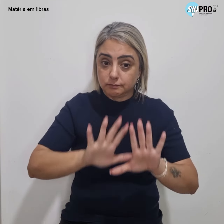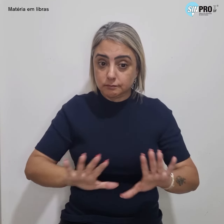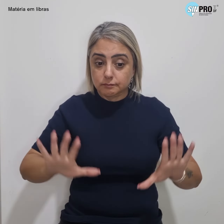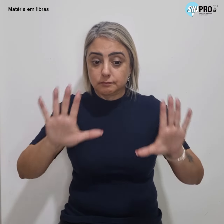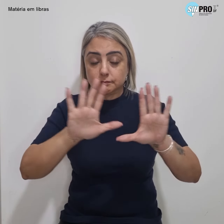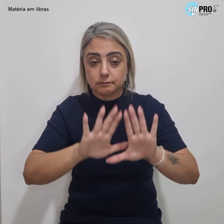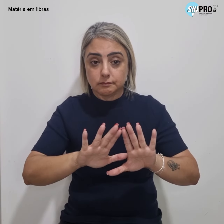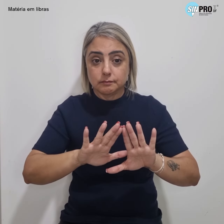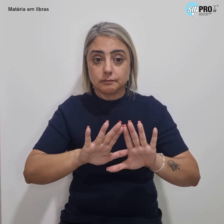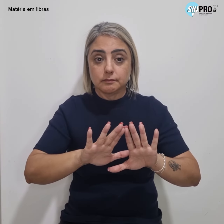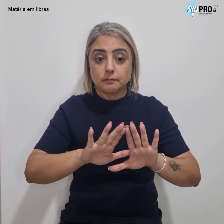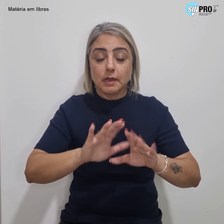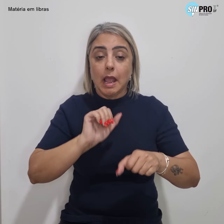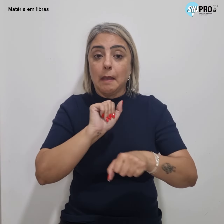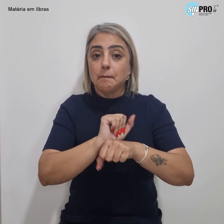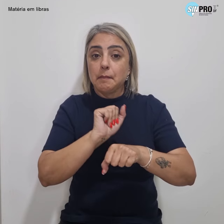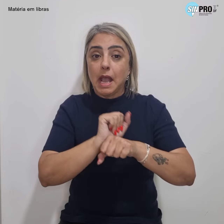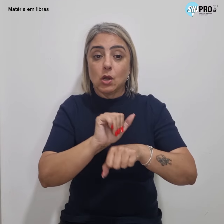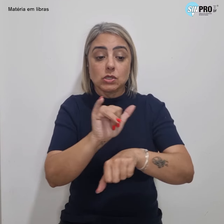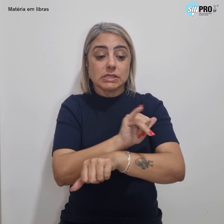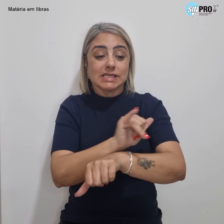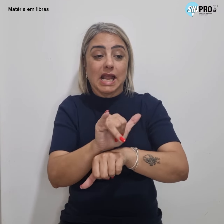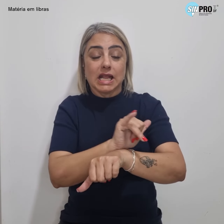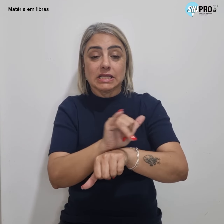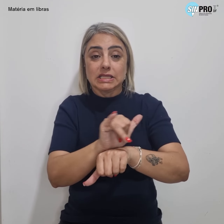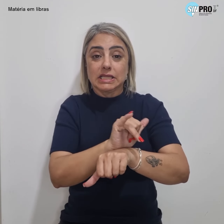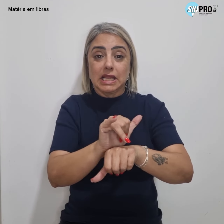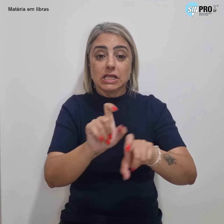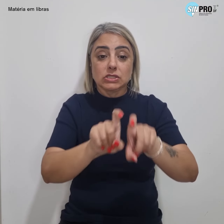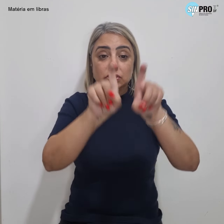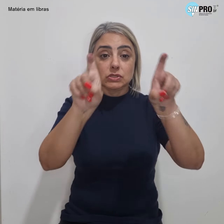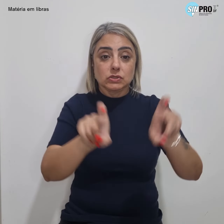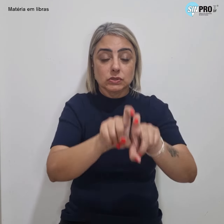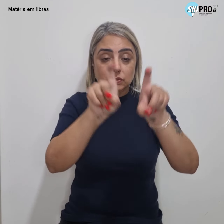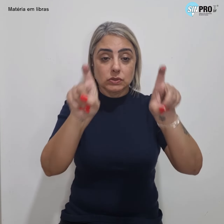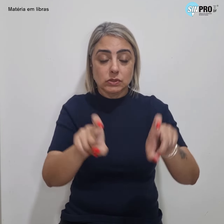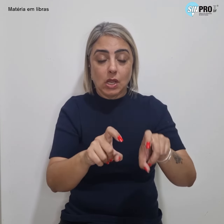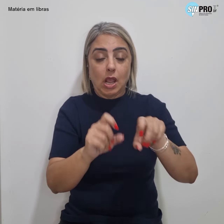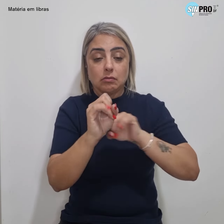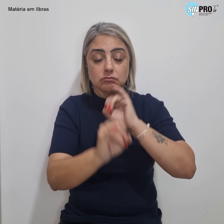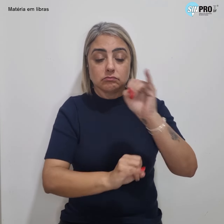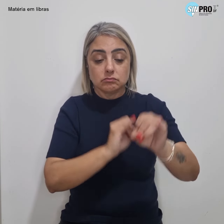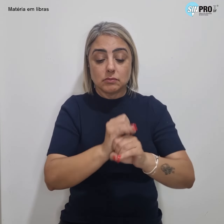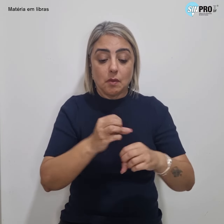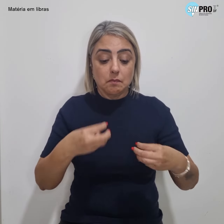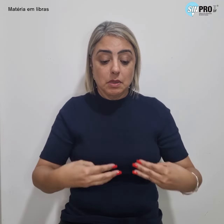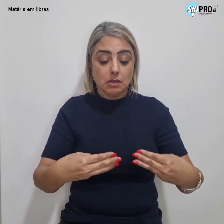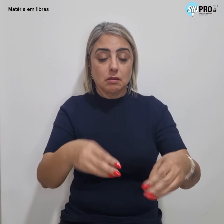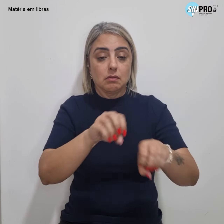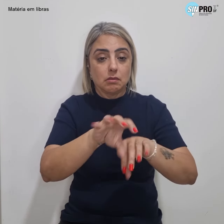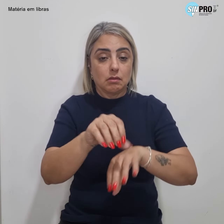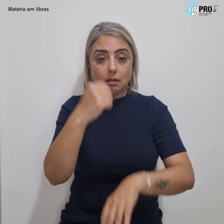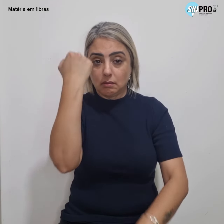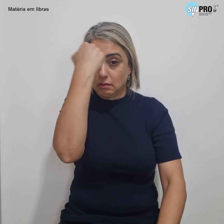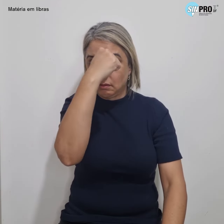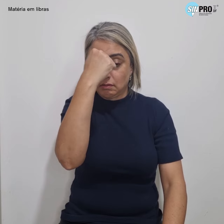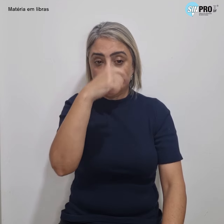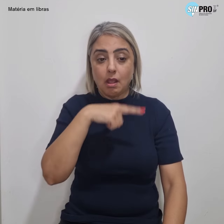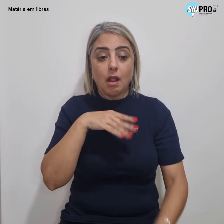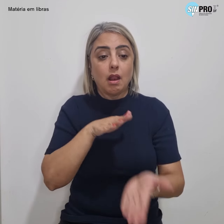além de barrar a estratégia de digitalização, o Ministério da Educação da Suécia lançou um